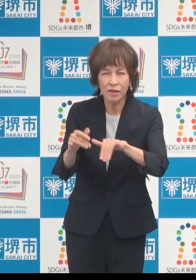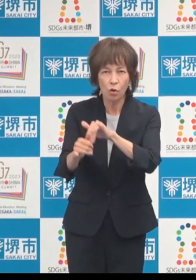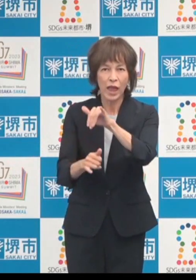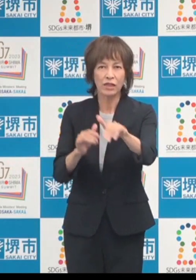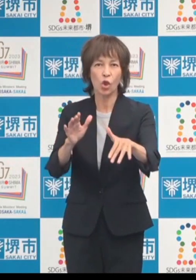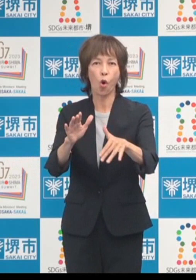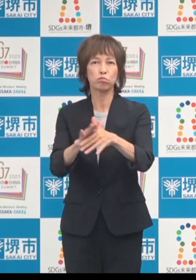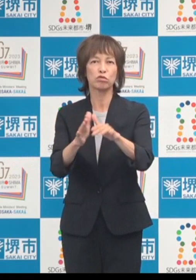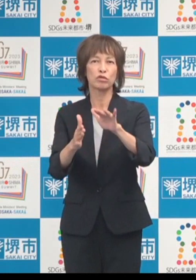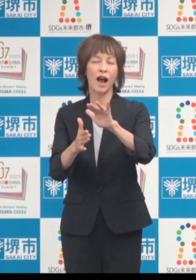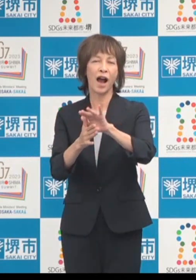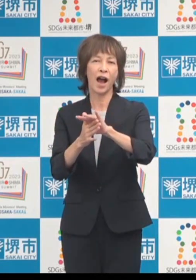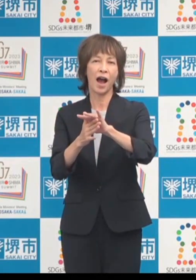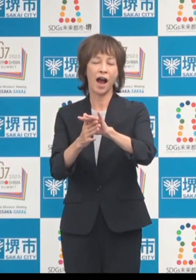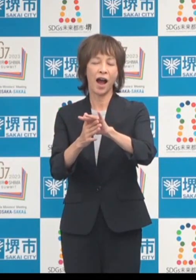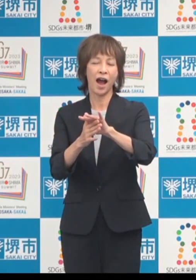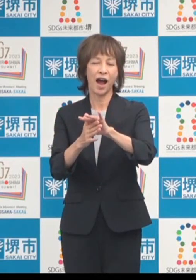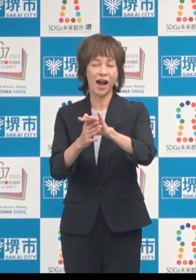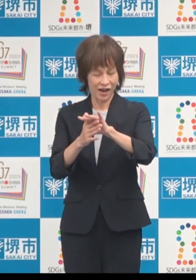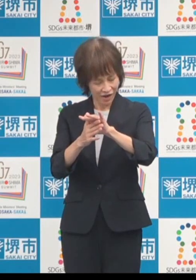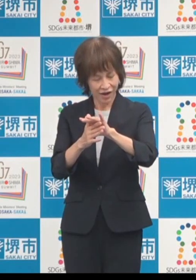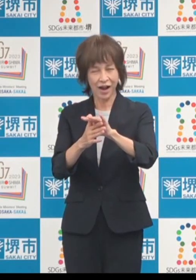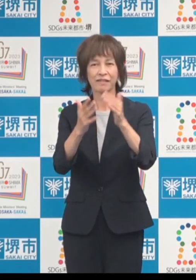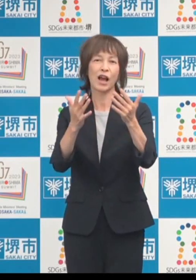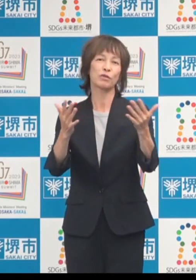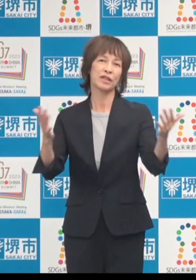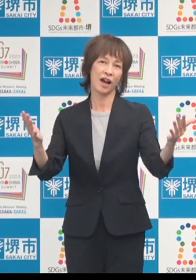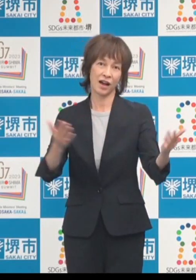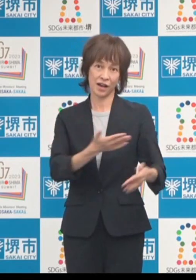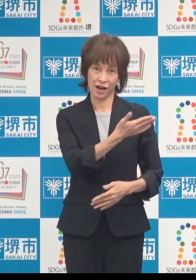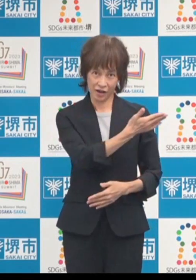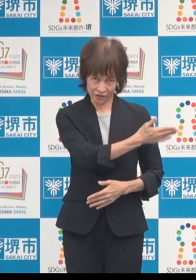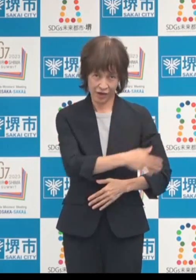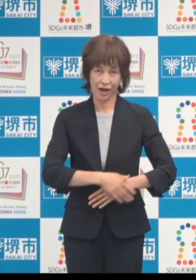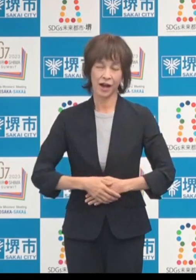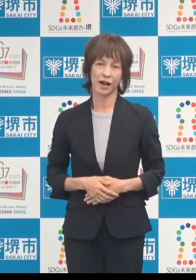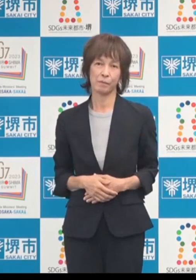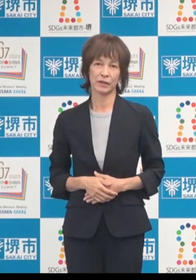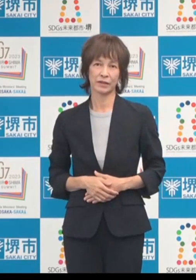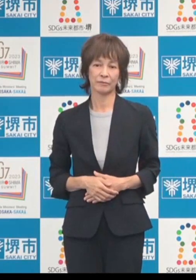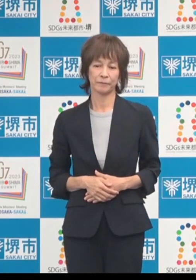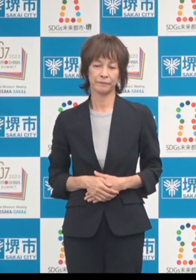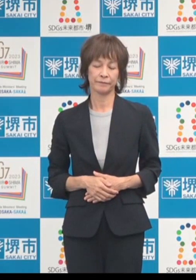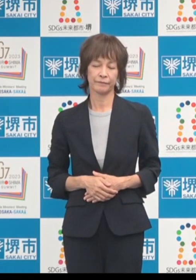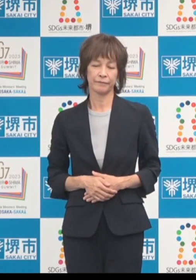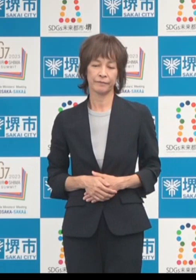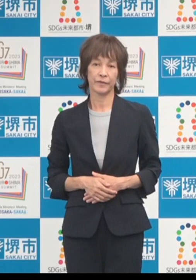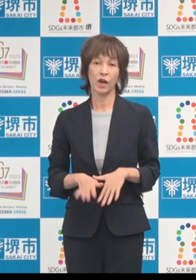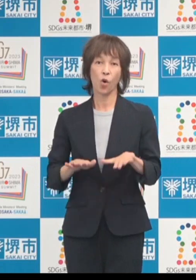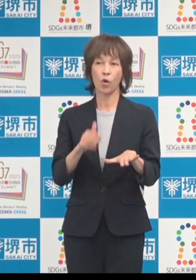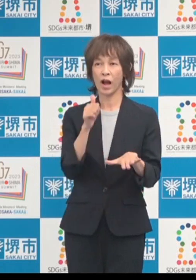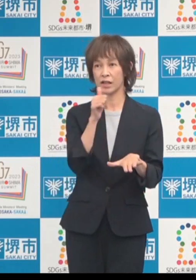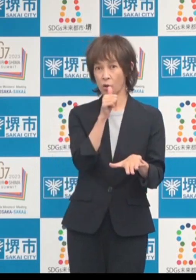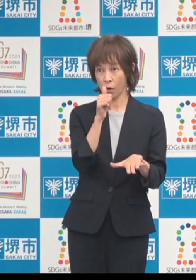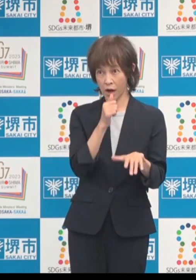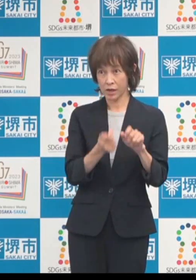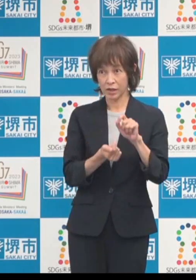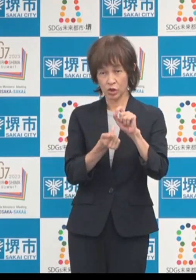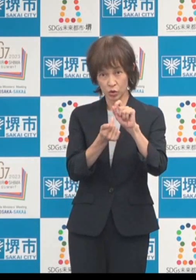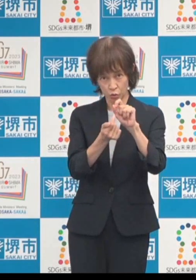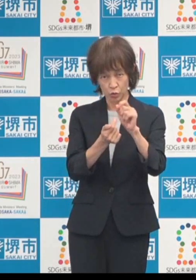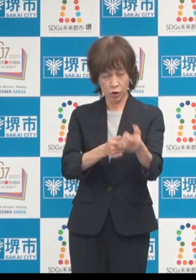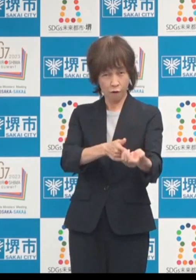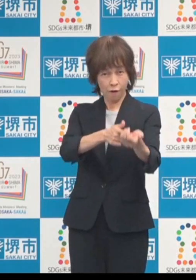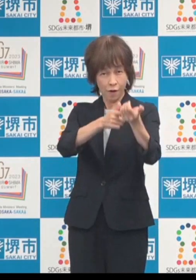化歴史の多くがこの魅力が詰まっている地域でもあります。今回ご紹介する鉄砲鍛冶屋